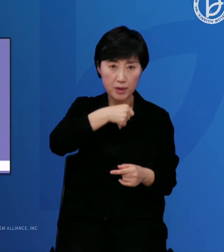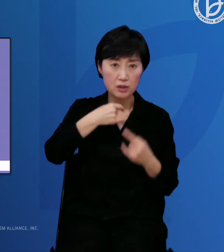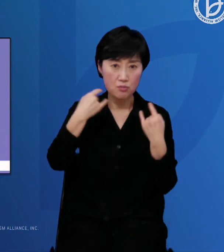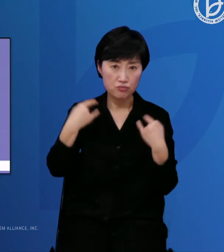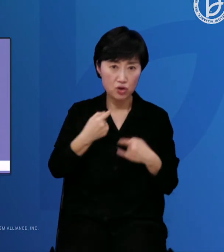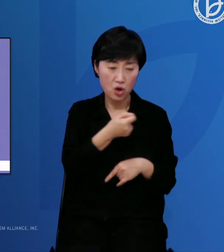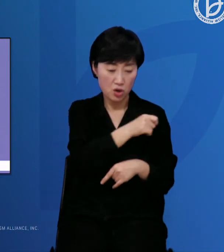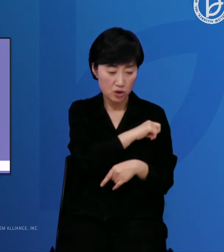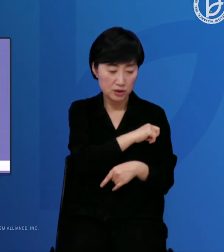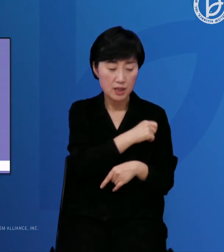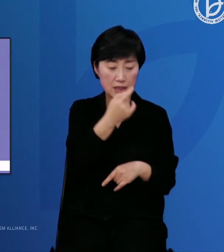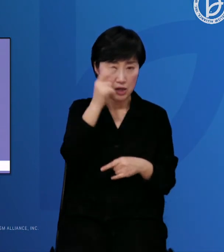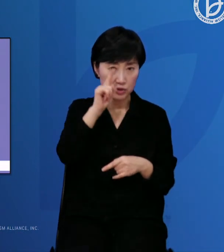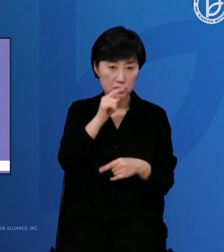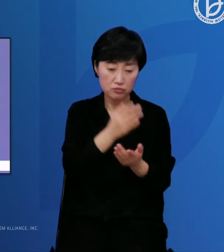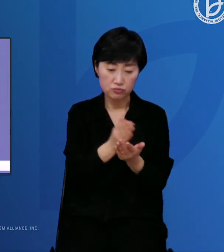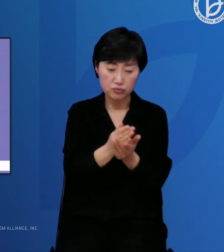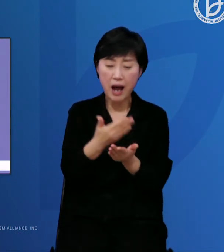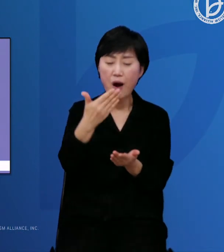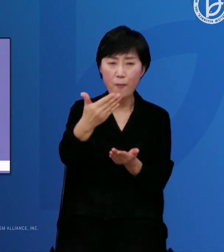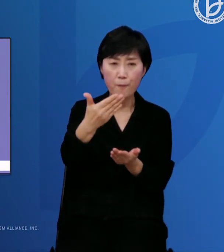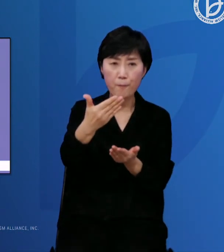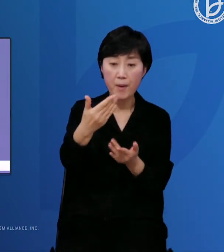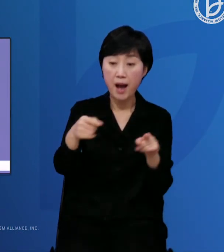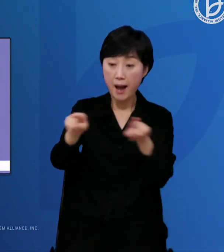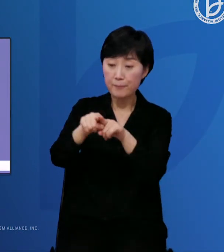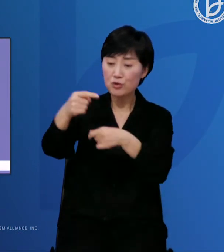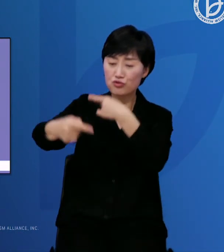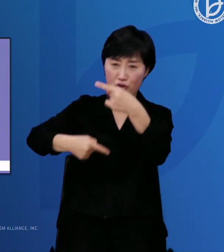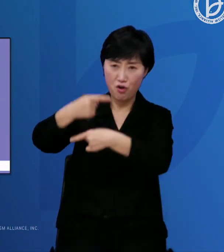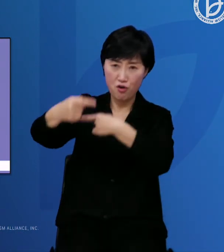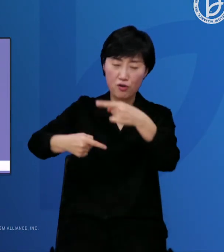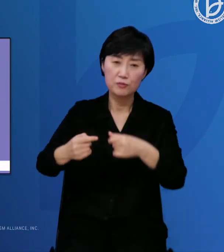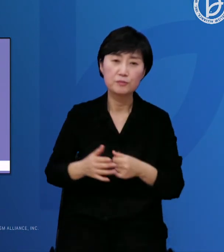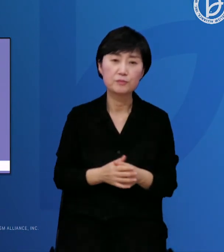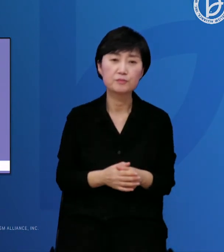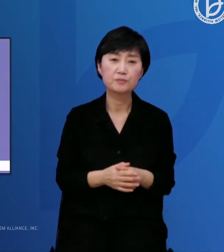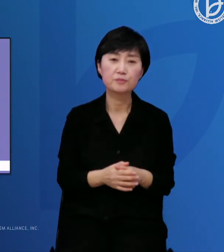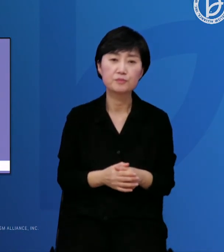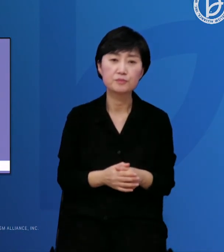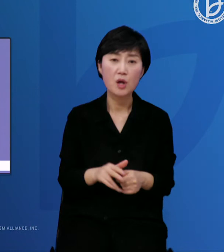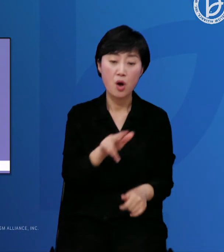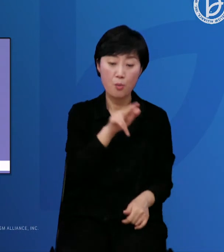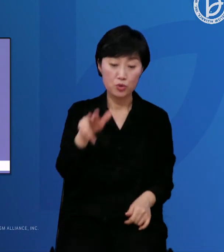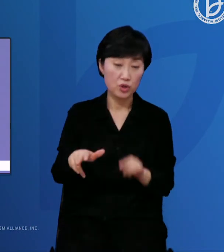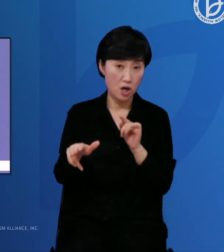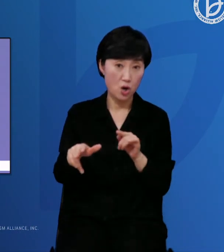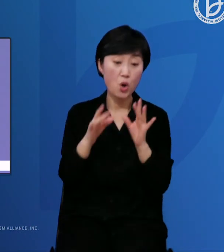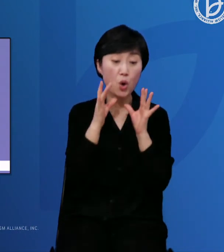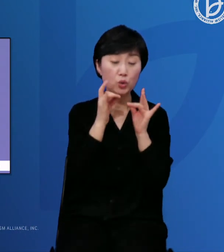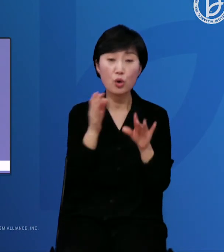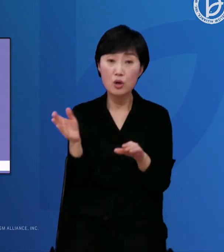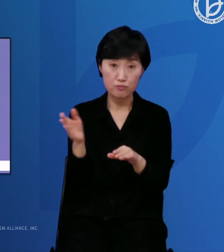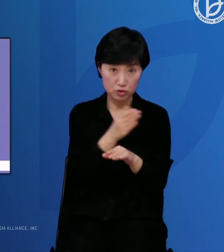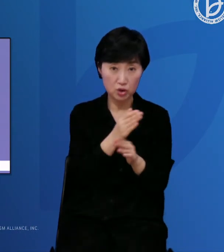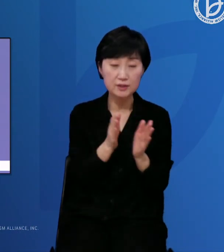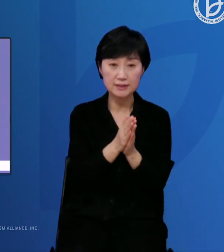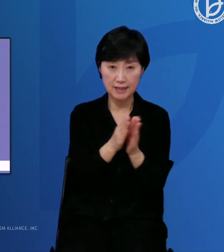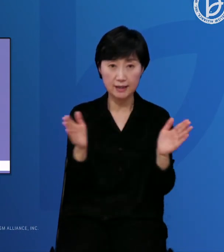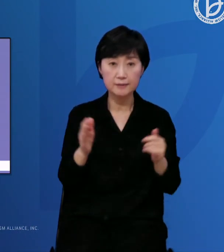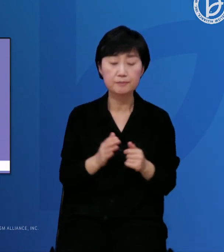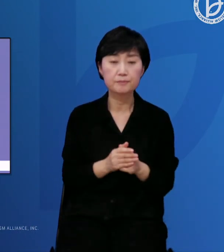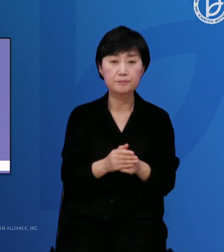등 9개 국어 다국어 채널과 수어 채널이 운영됩니다. 포르투갈어는 핵심 강단 통역 서비스를